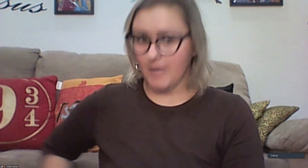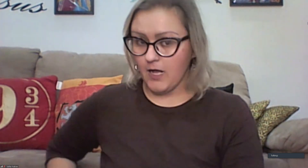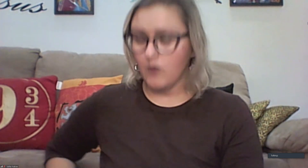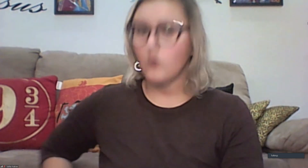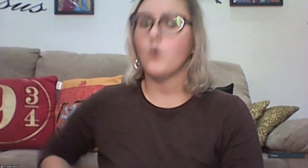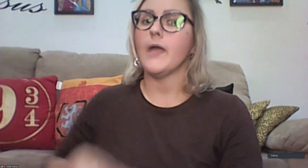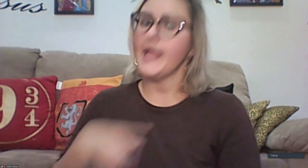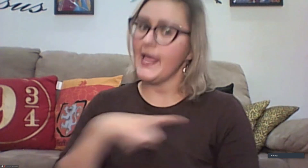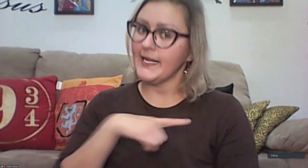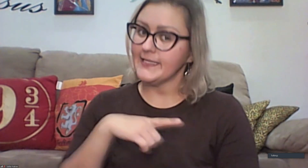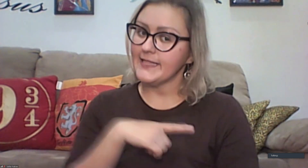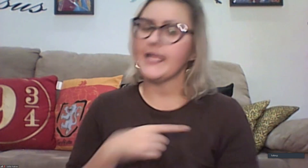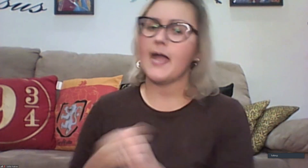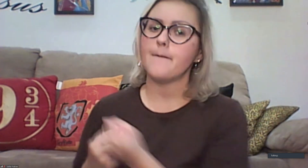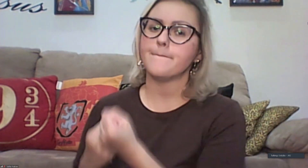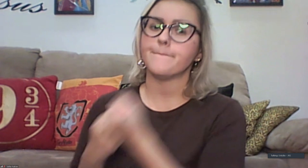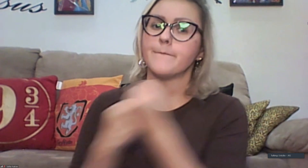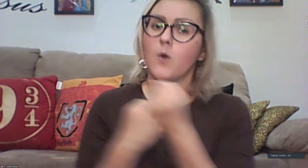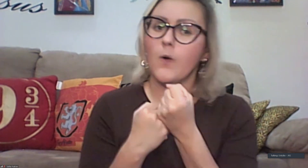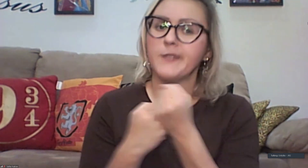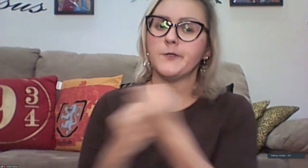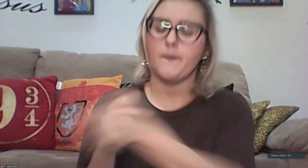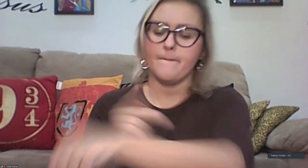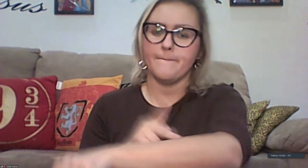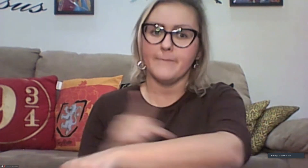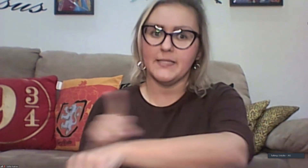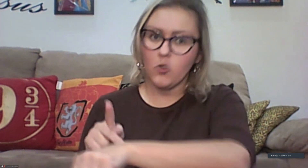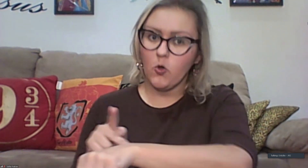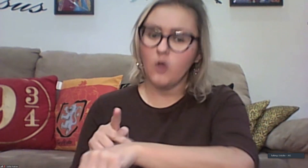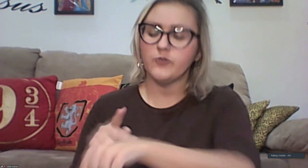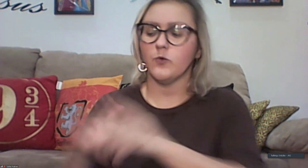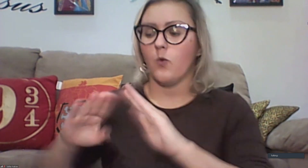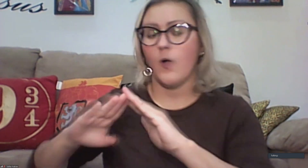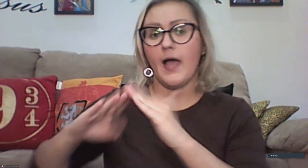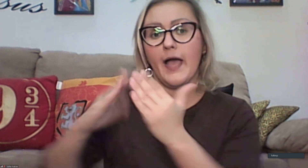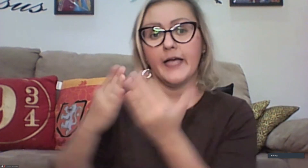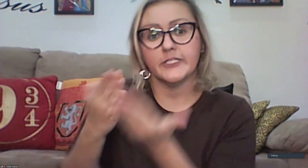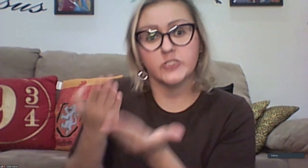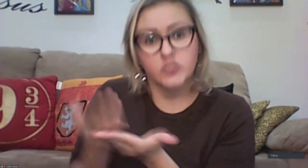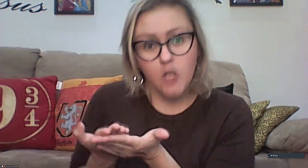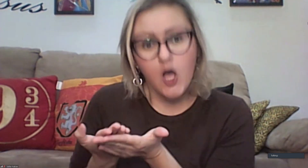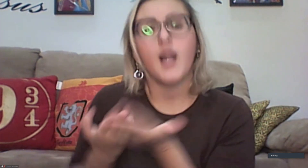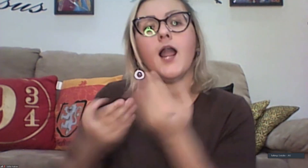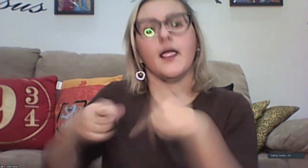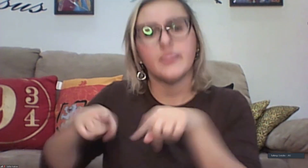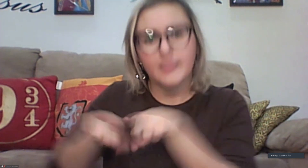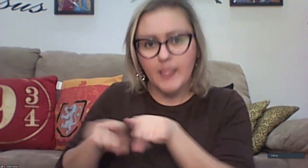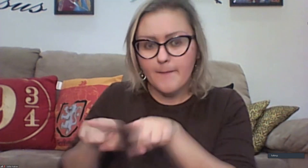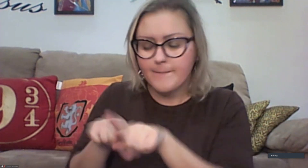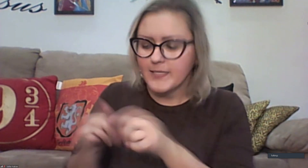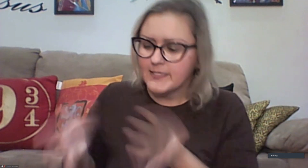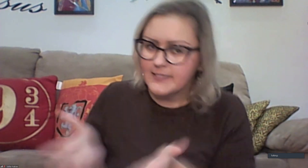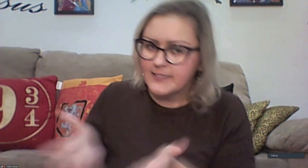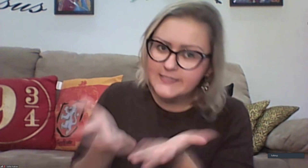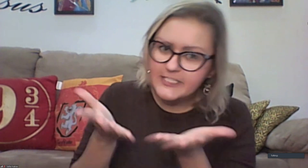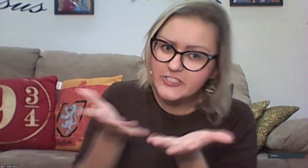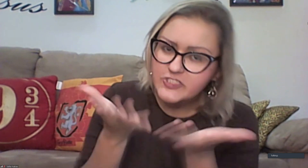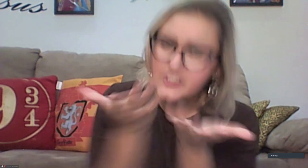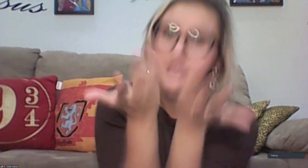por exemplo, aqui, né, da escola, do governo, é necessário com que tenha essa noção pedagógica